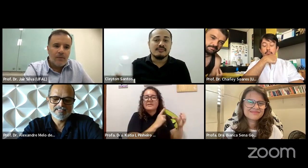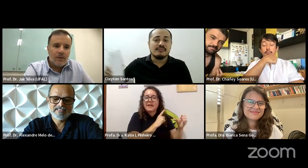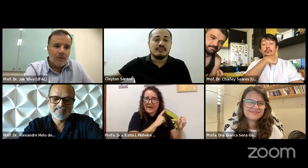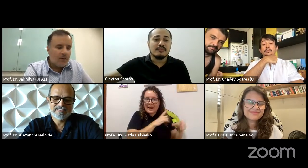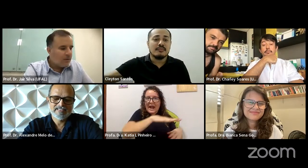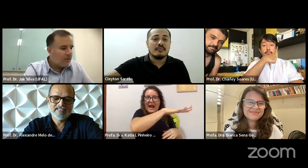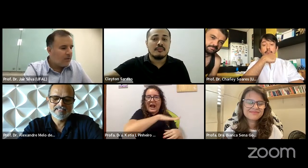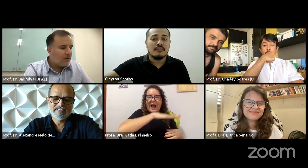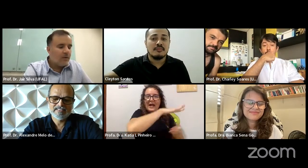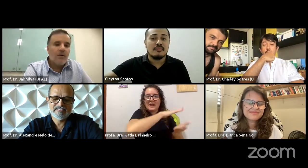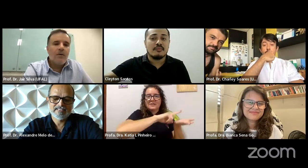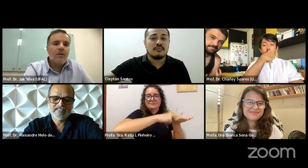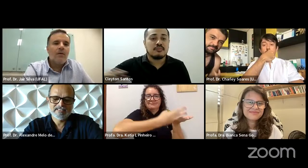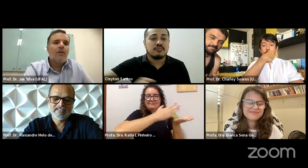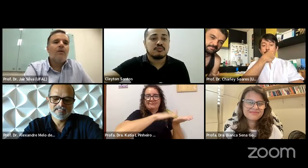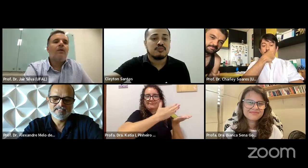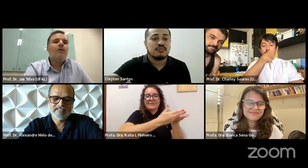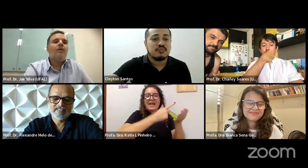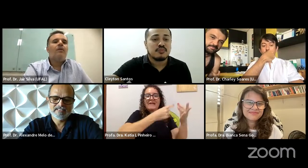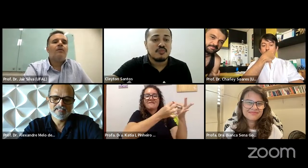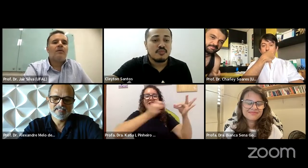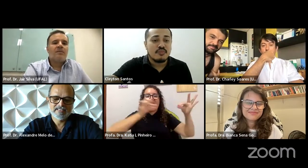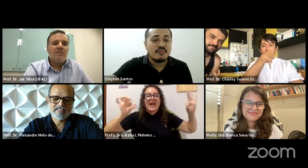da área da tradução e redução